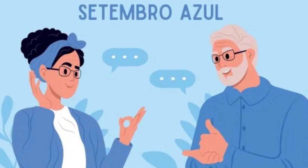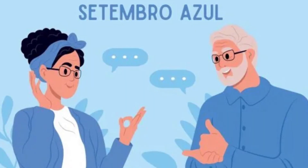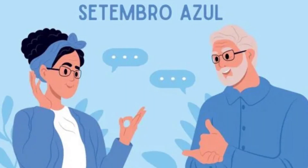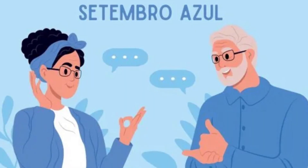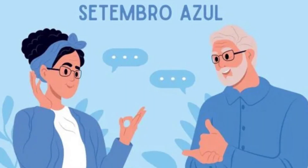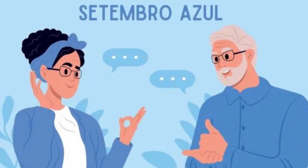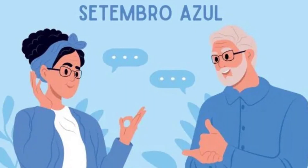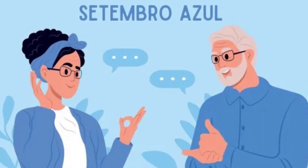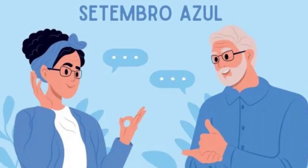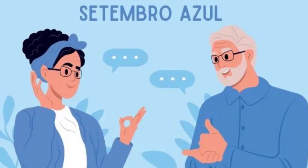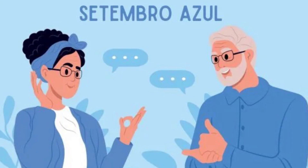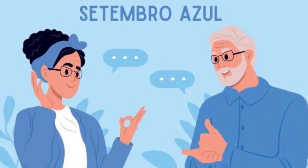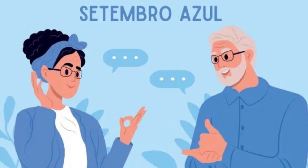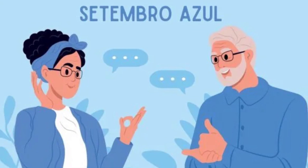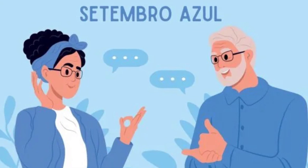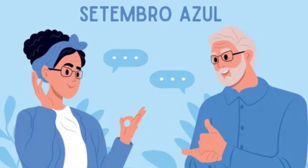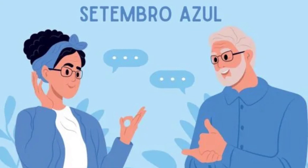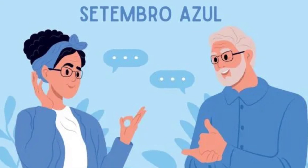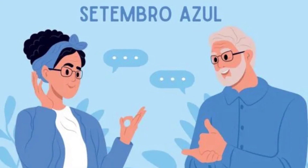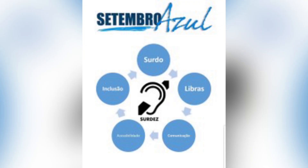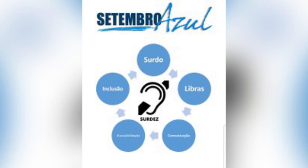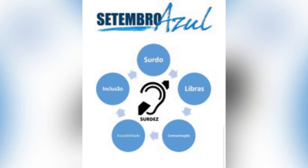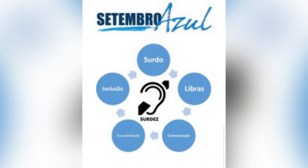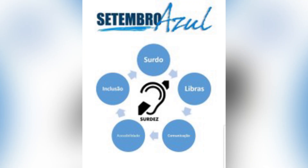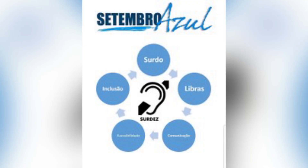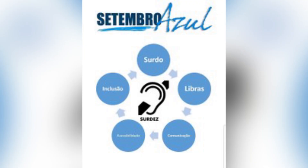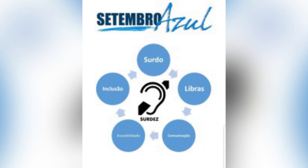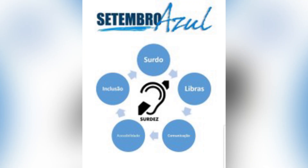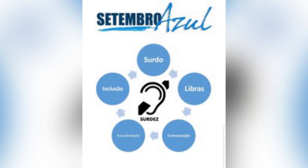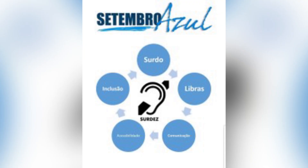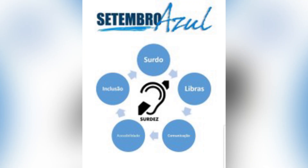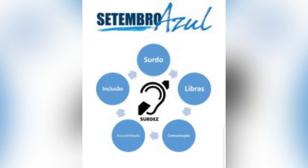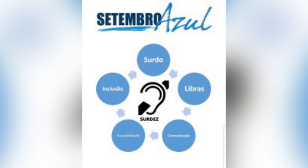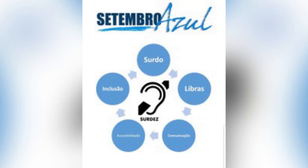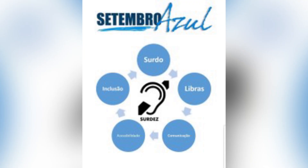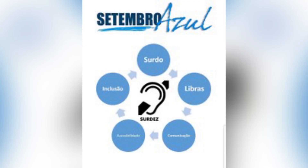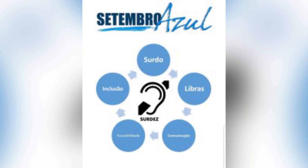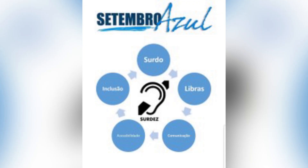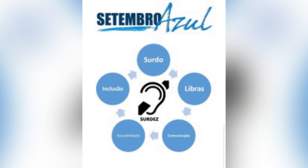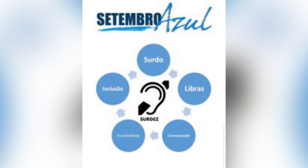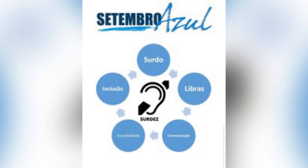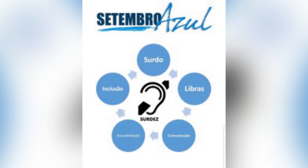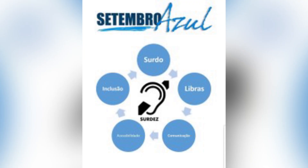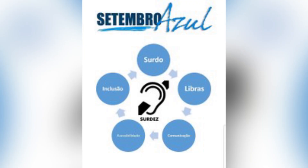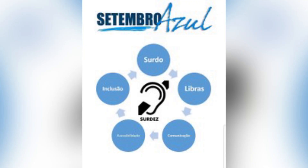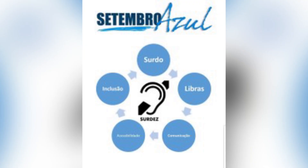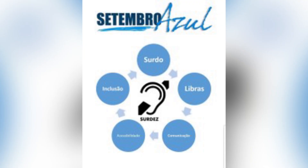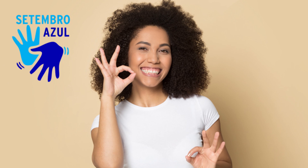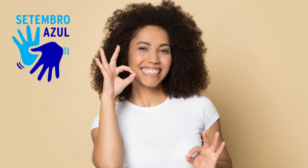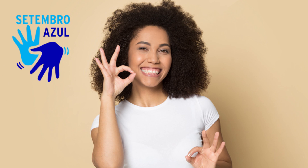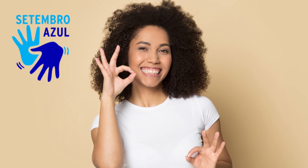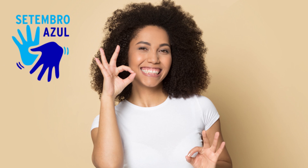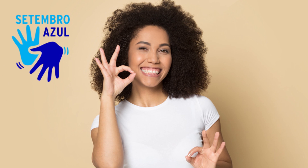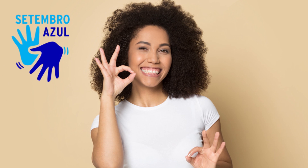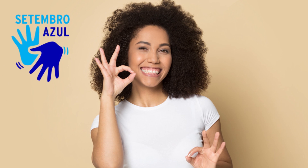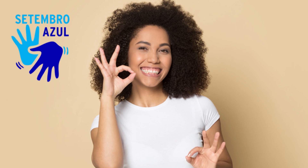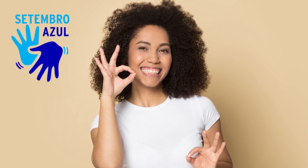pela pessoa surda é uma conquista que se constrói diariamente. E o papel de contribuir com essa inclusão é